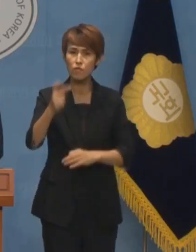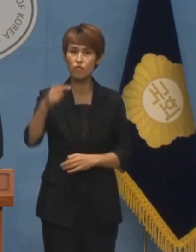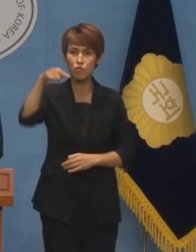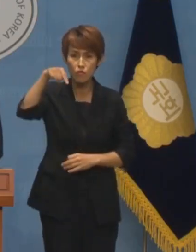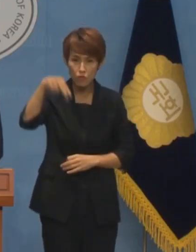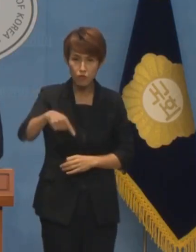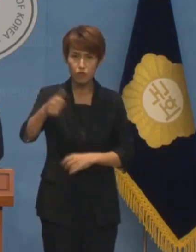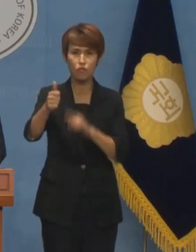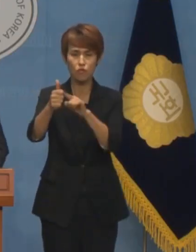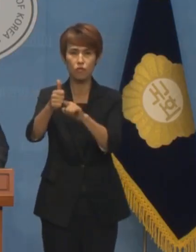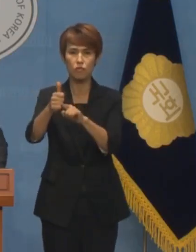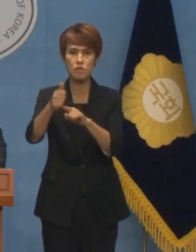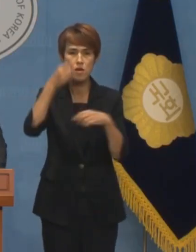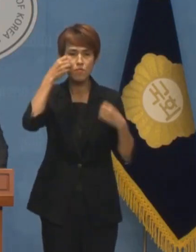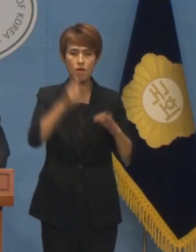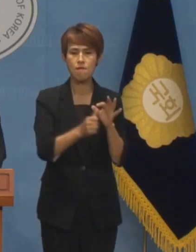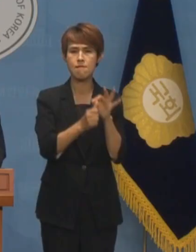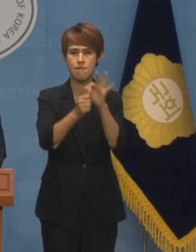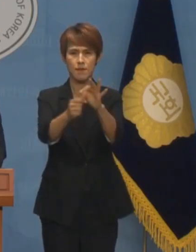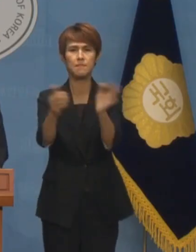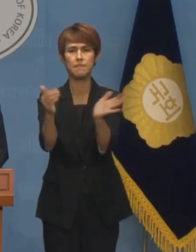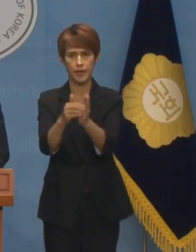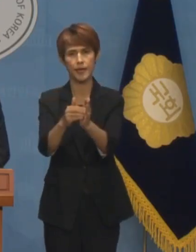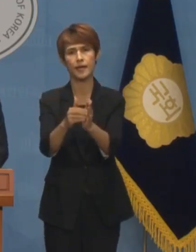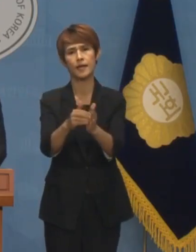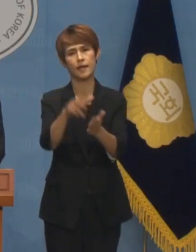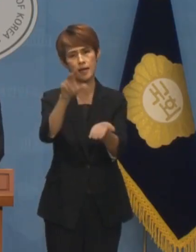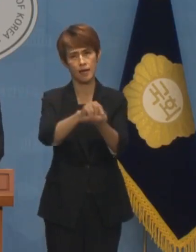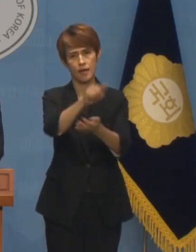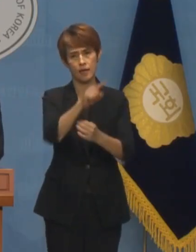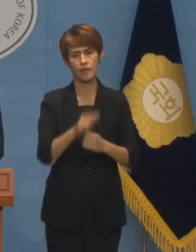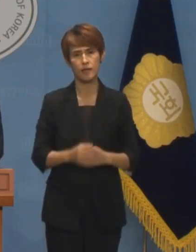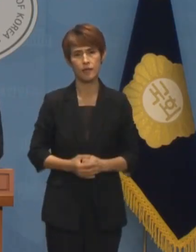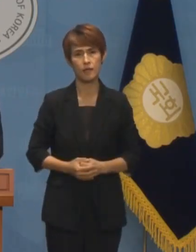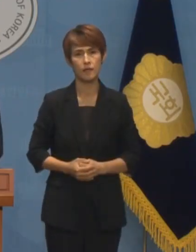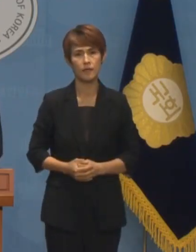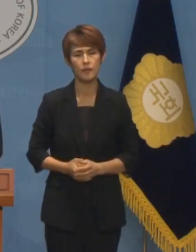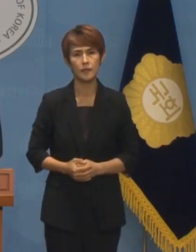인물을 일부러 전면에 내세우고 있는 겁니다.